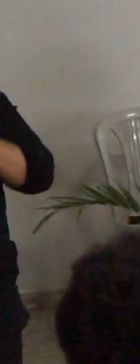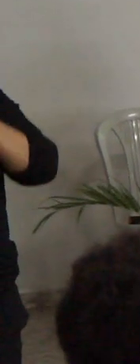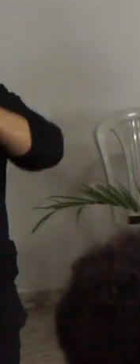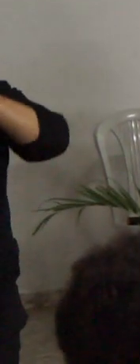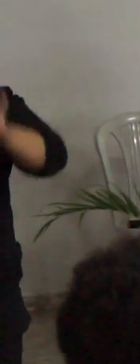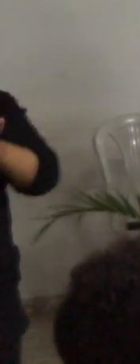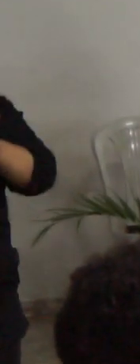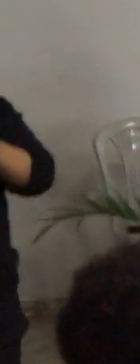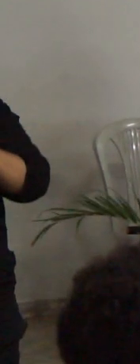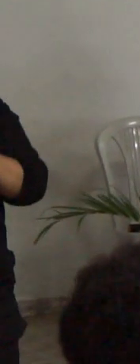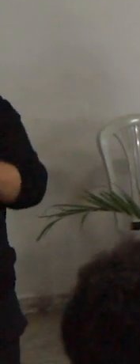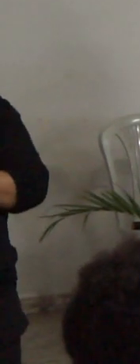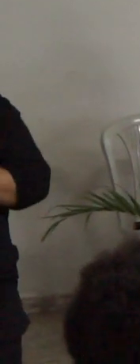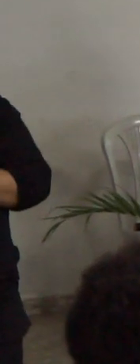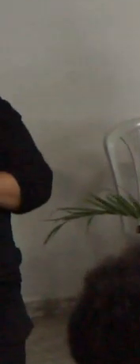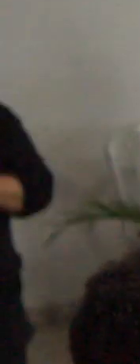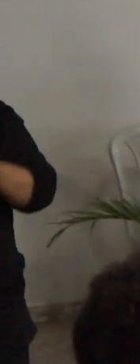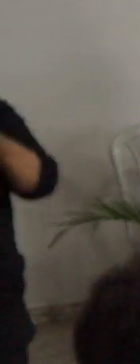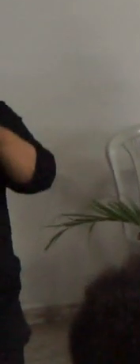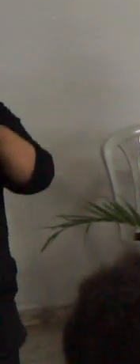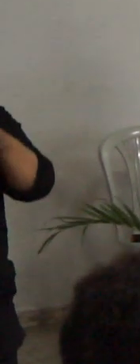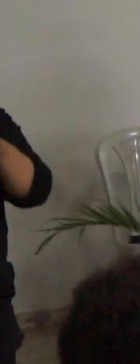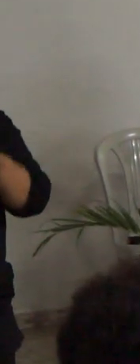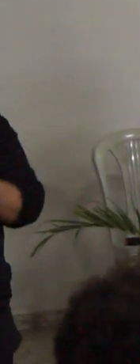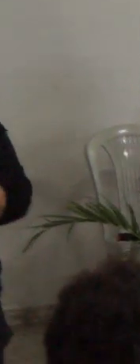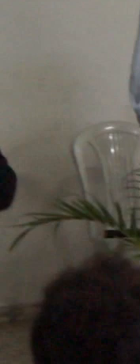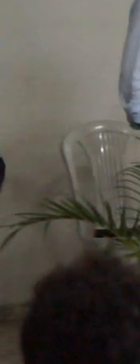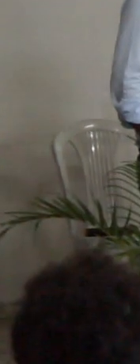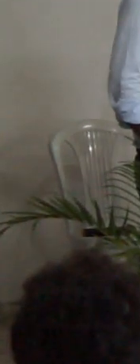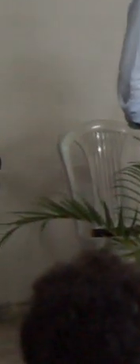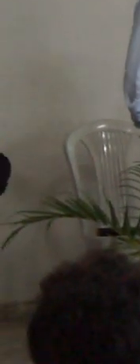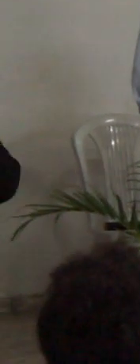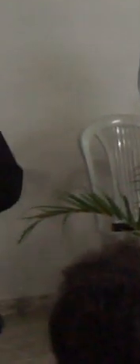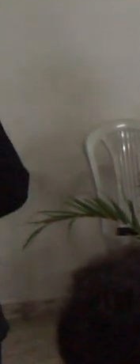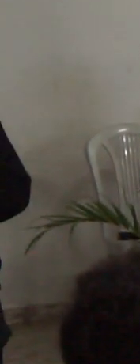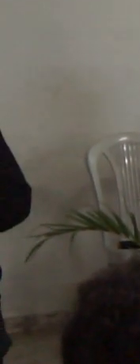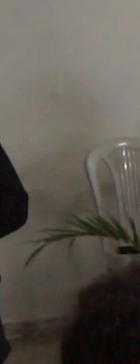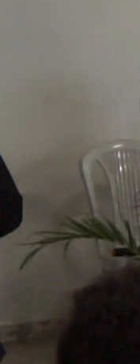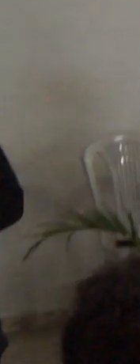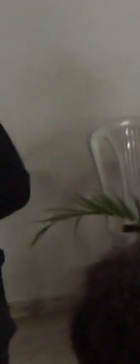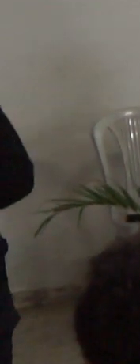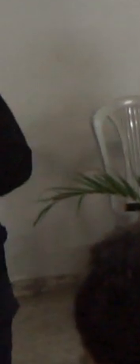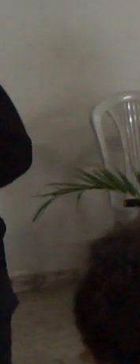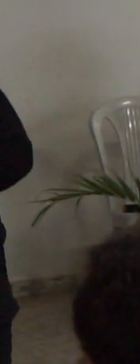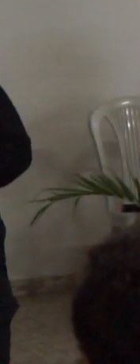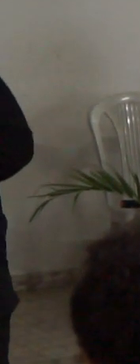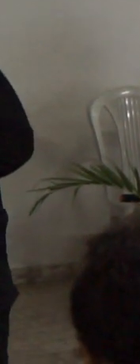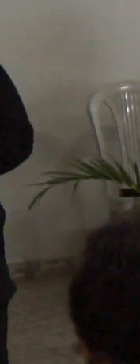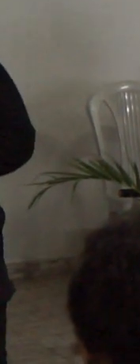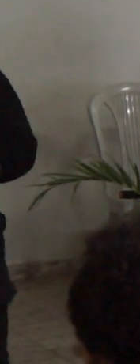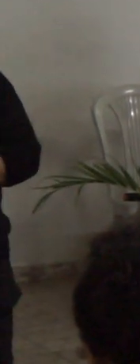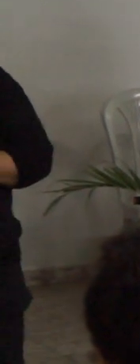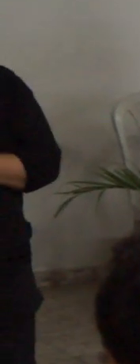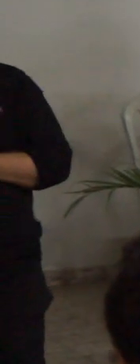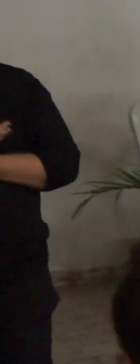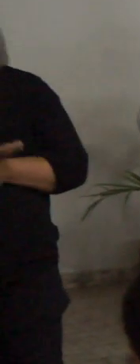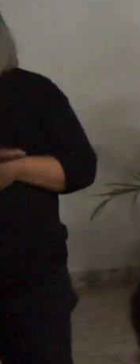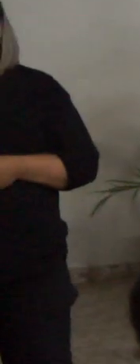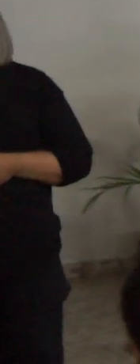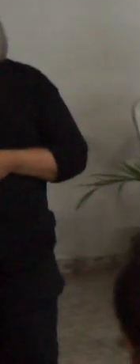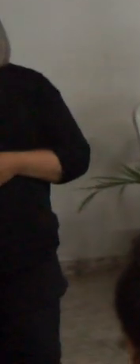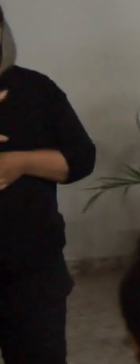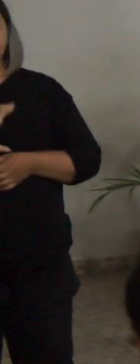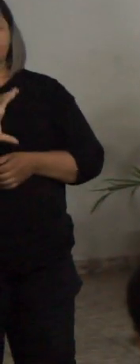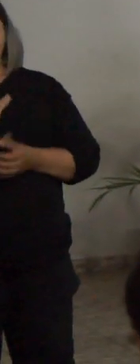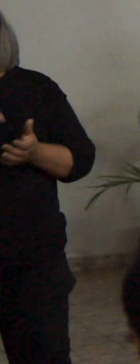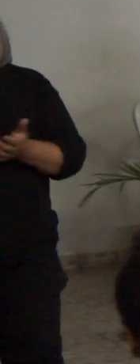município. Eu sempre digo, uma das prerrogativas que eu tenho é a minha paixão pelo município de Caxias. Essa paixão me faz com que todos os dias eu trabalho,